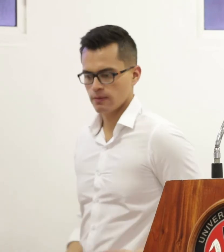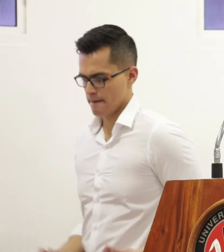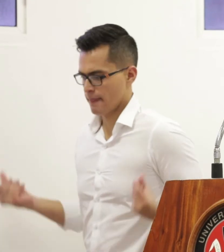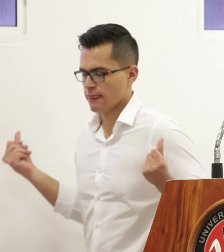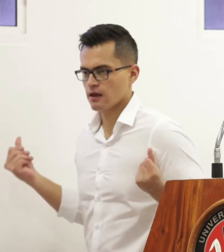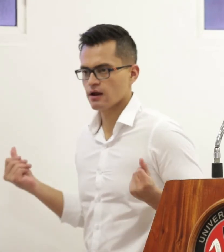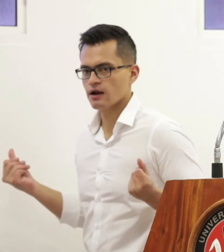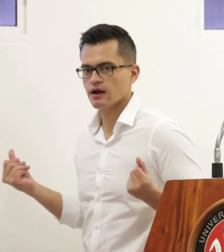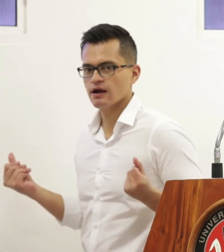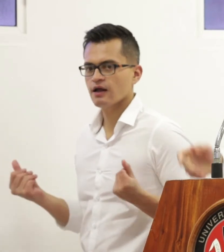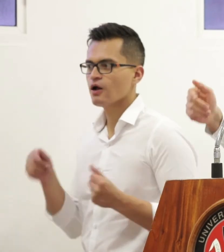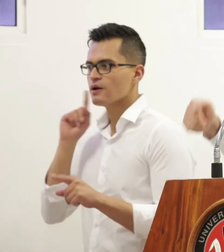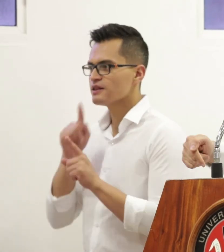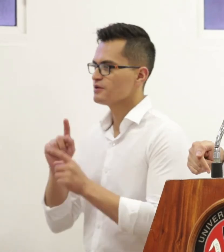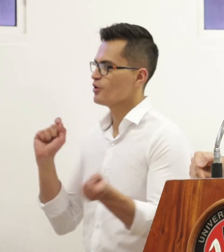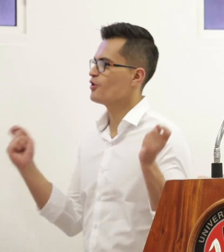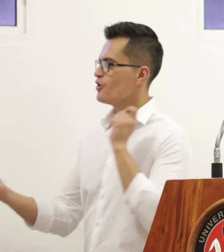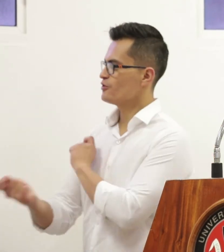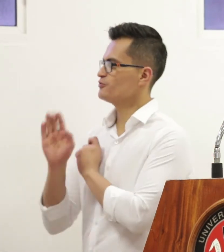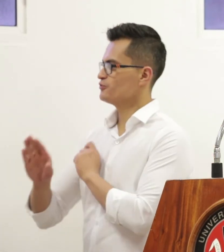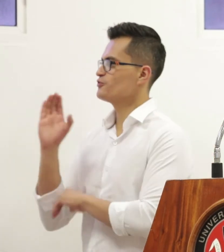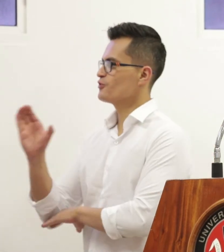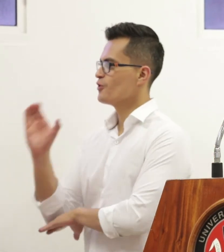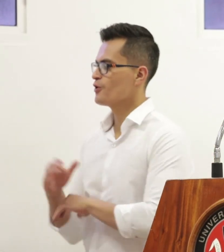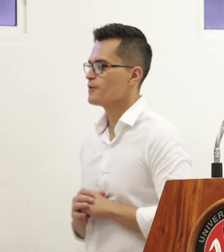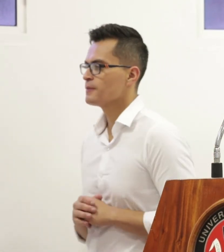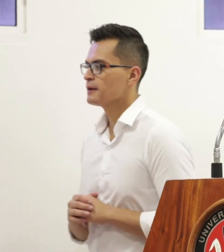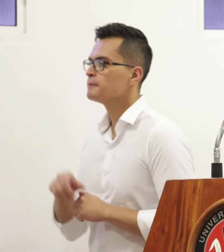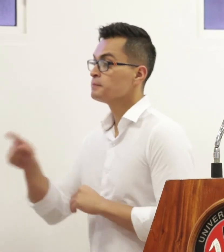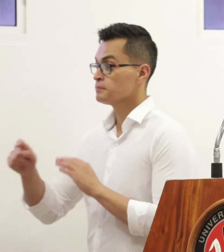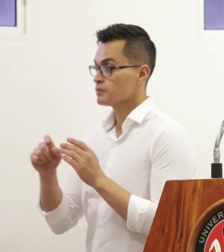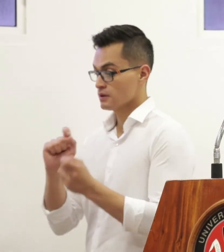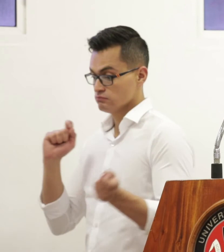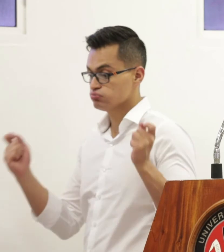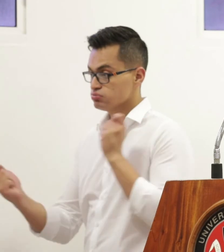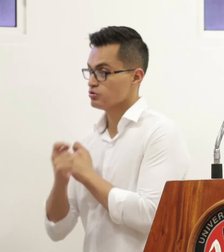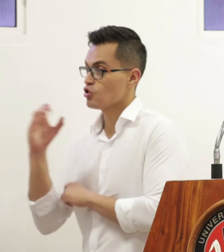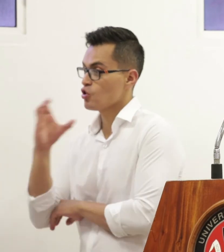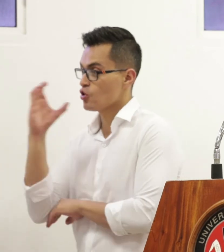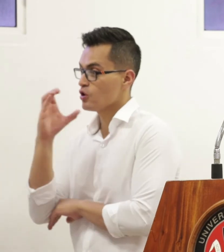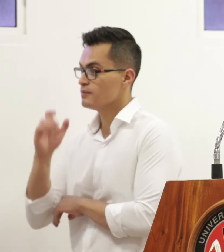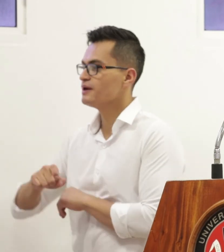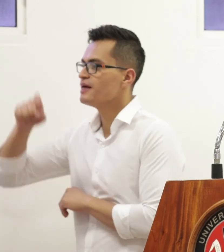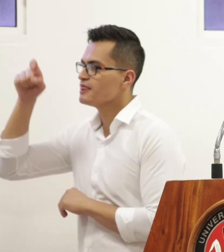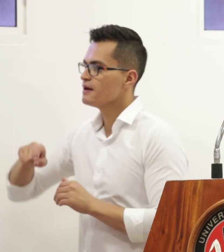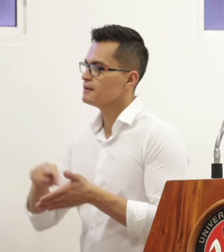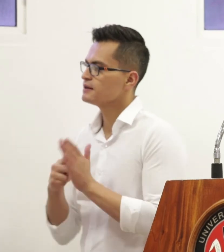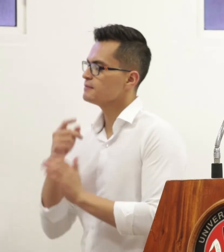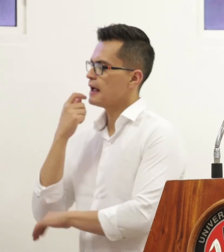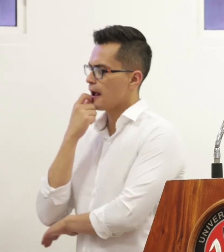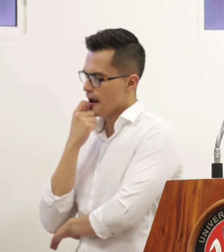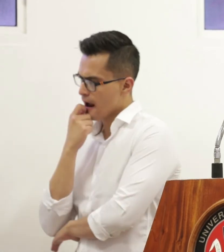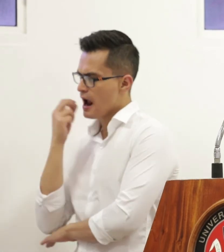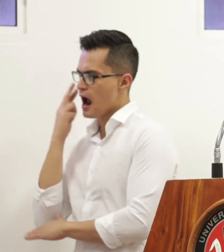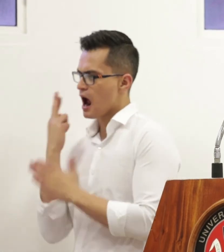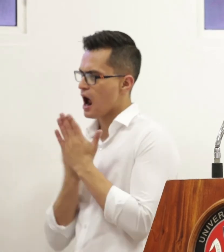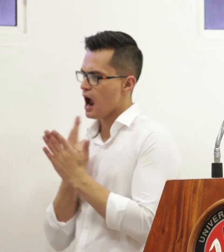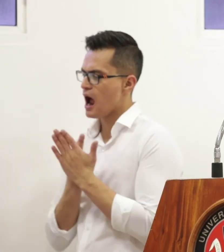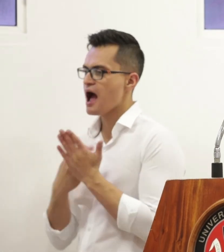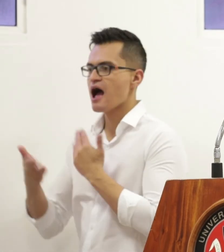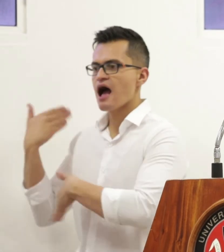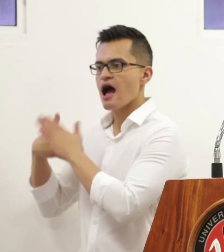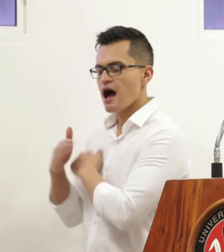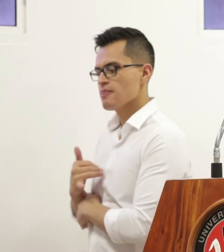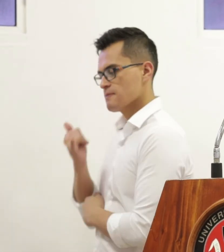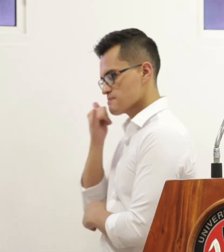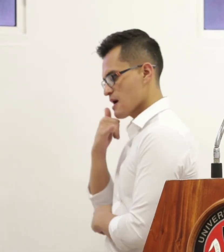reformas que necesita Colombia. Y las reformas que necesita Colombia, repito, implican revisar los errores que hemos cometido a nivel de